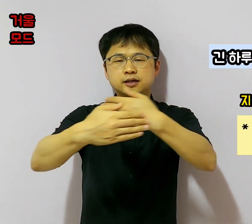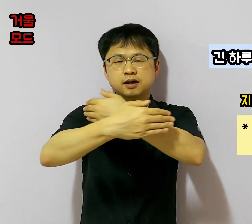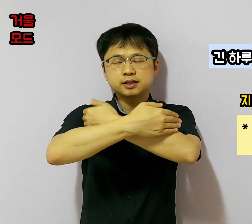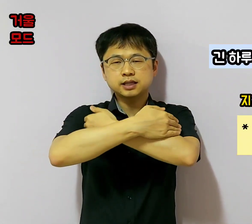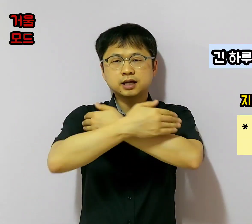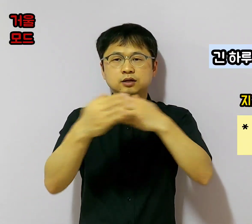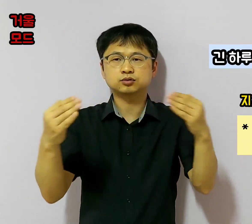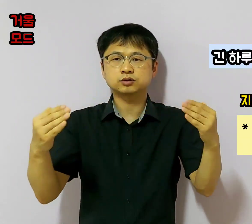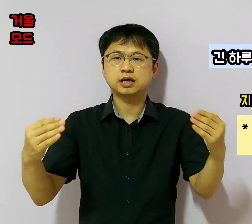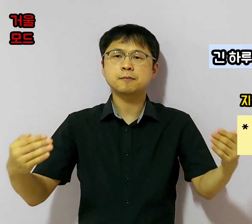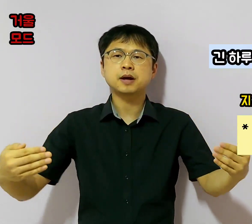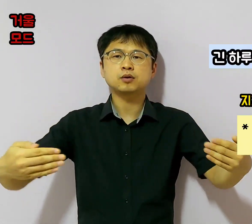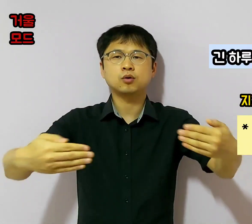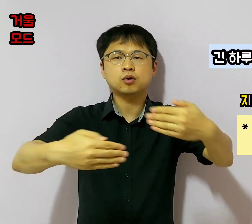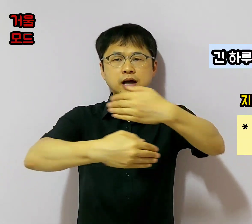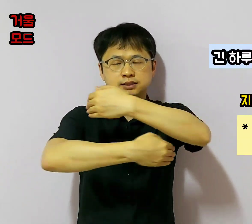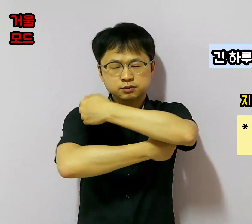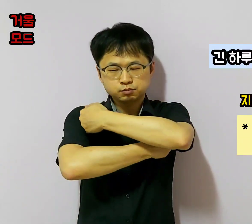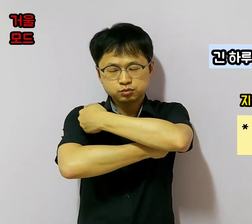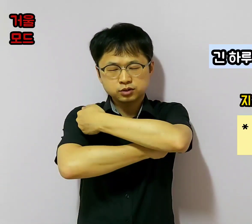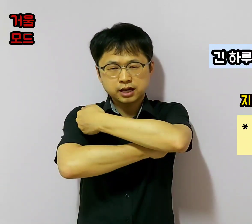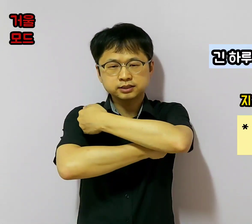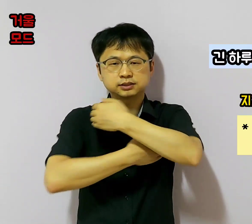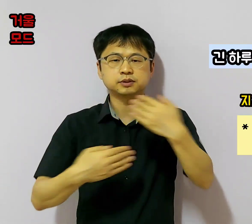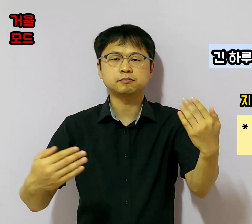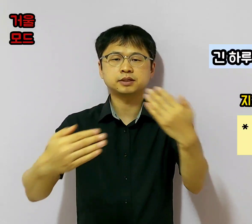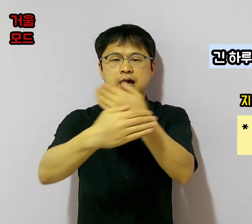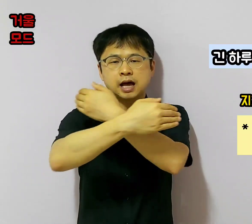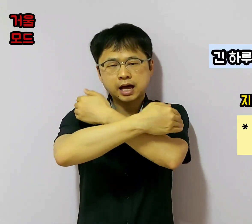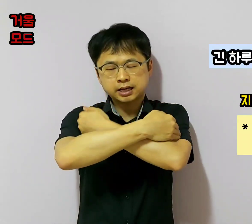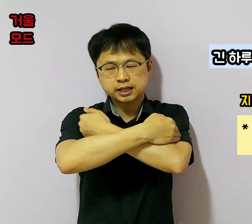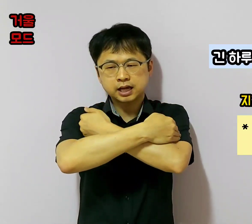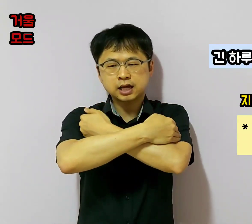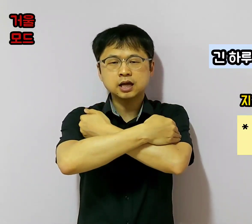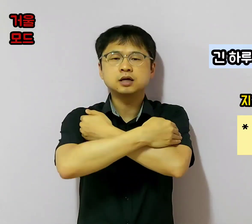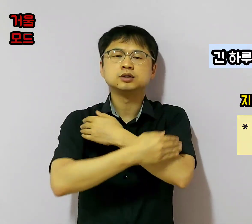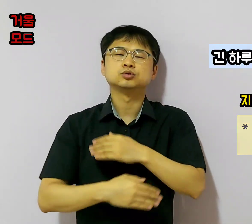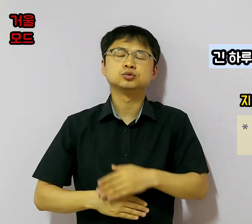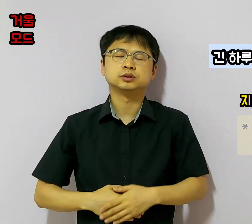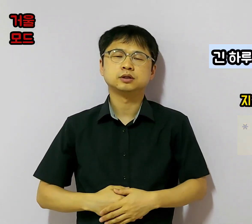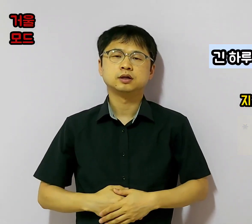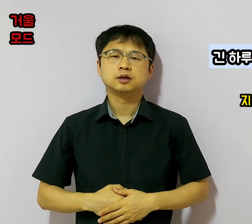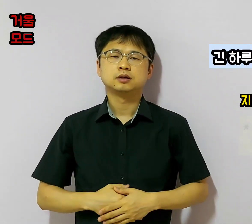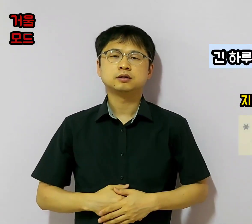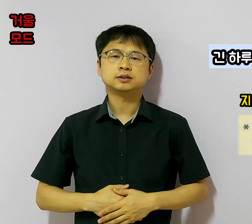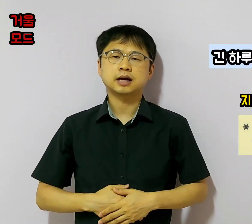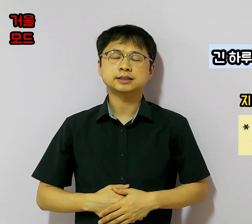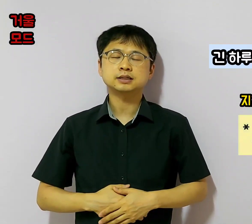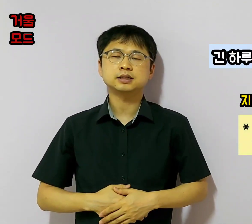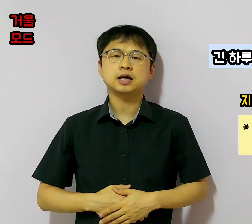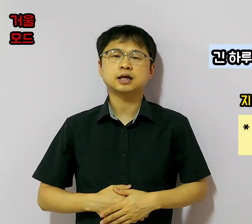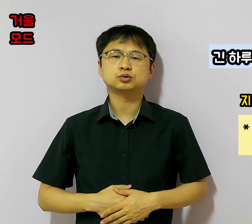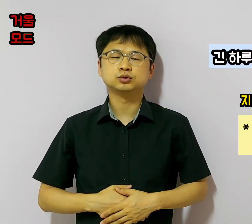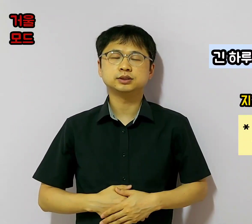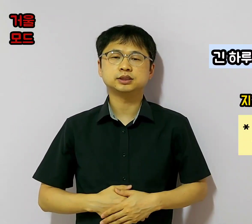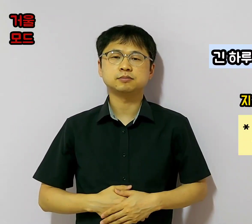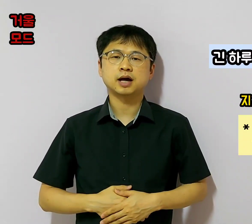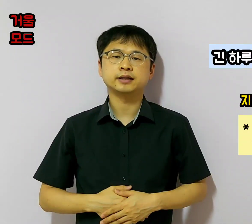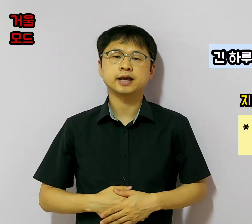이 안다 라는 소는 양팔로 가슴을 품을 안으시면 됩니다. 안아주는. 여기서 가사는 안아주는 이지만